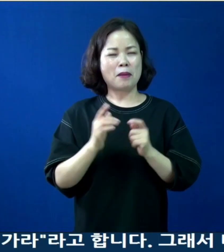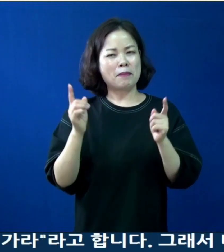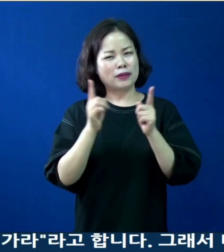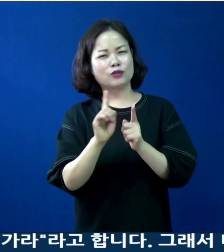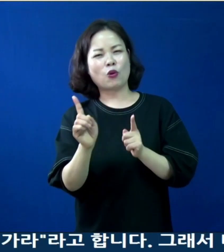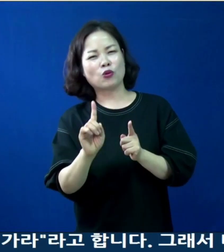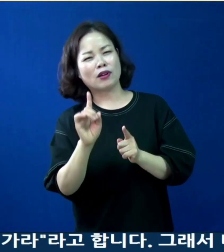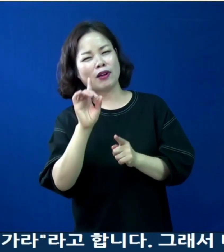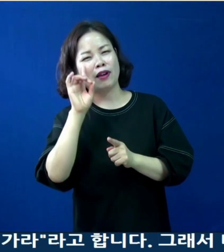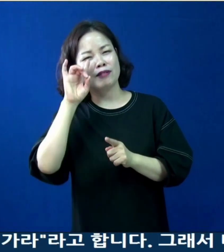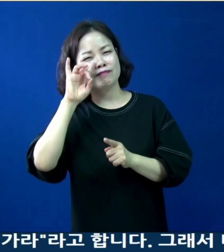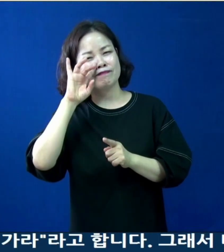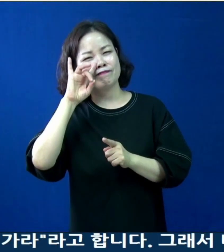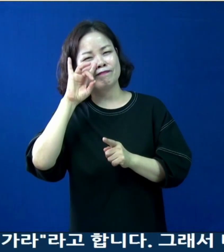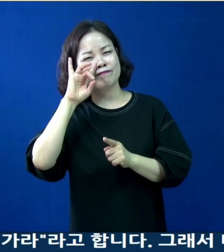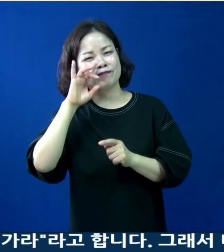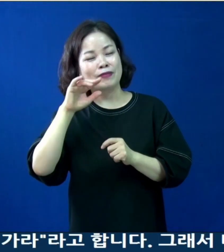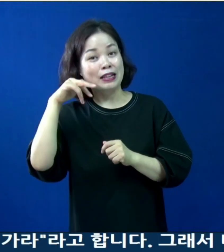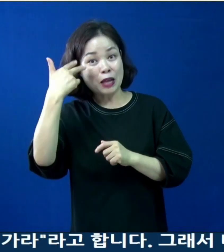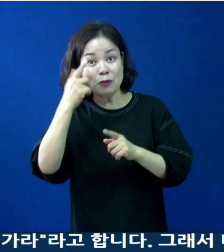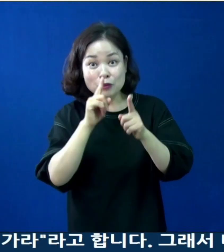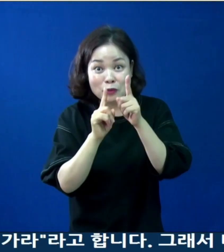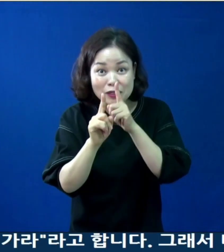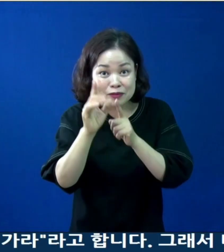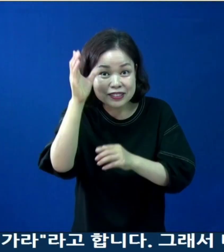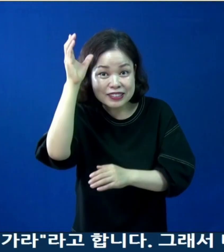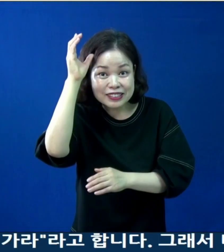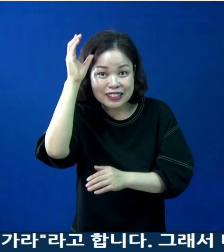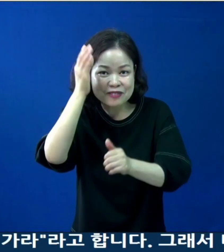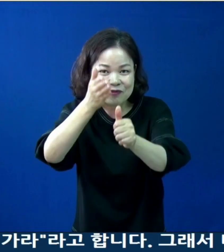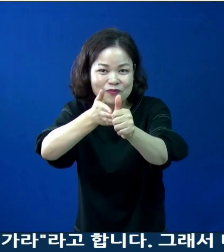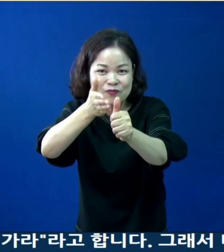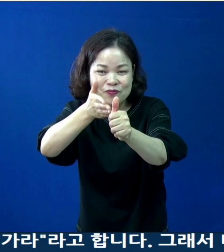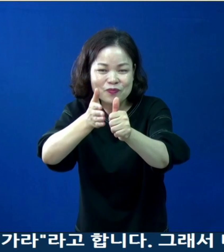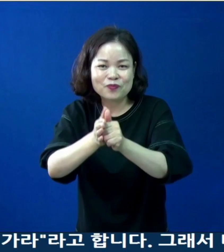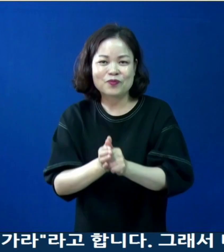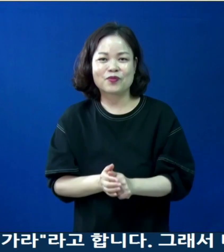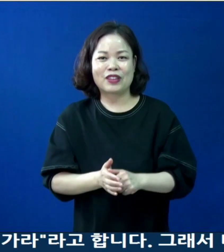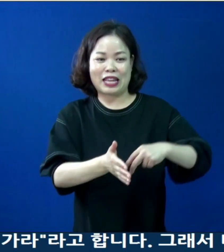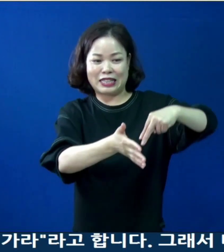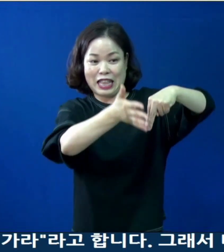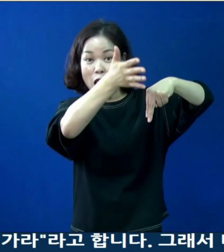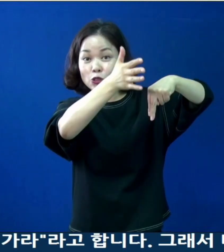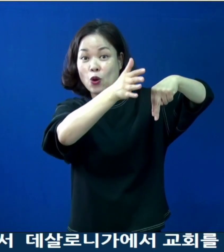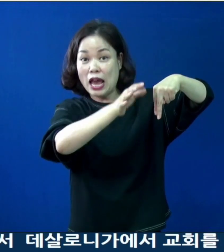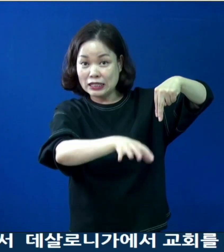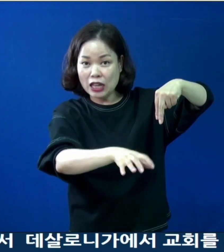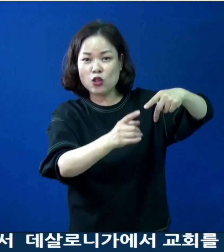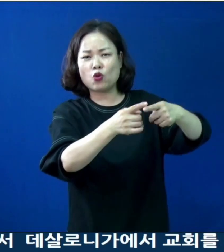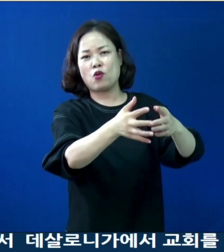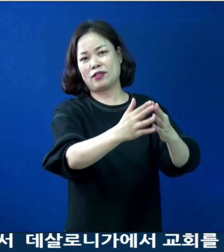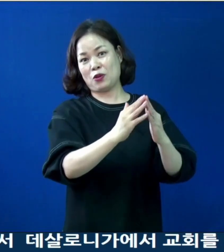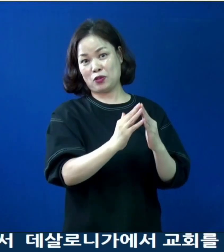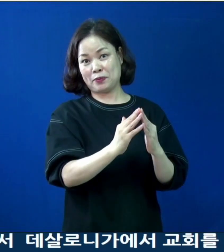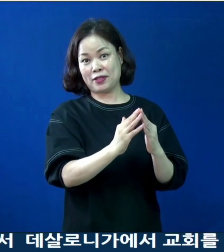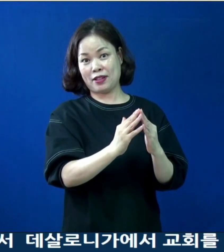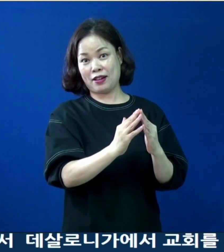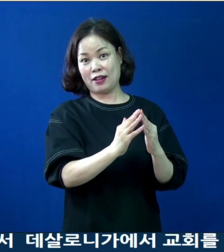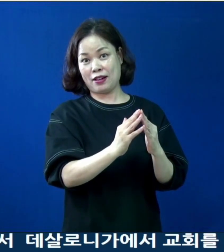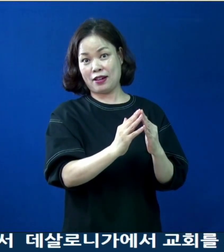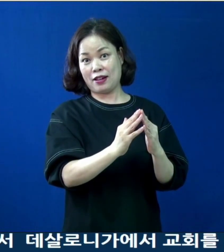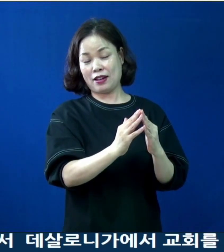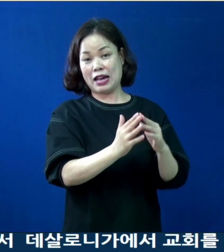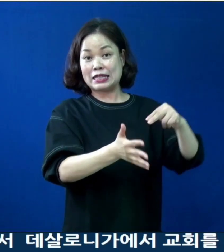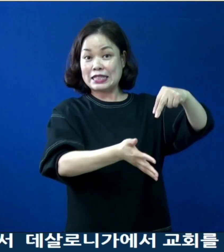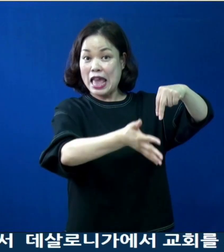됐을까 궁금하시죠? 다음 주 말씀을 기대하시면 됩니다. 데살로니가에 교회가 세워집니다.